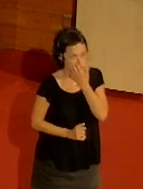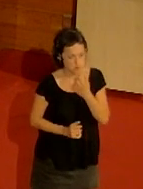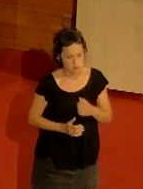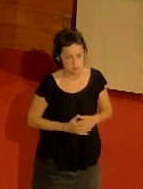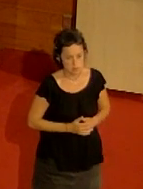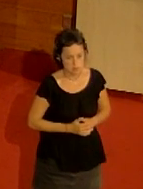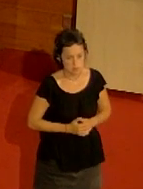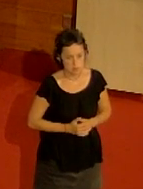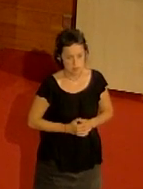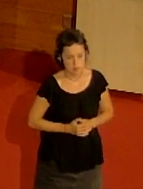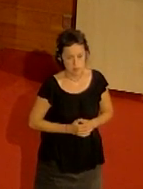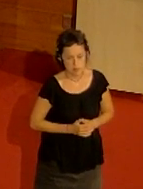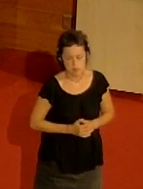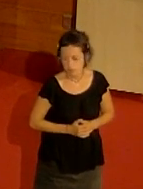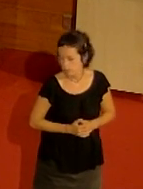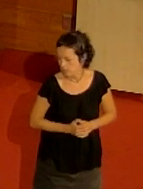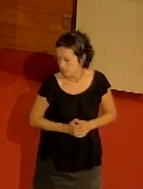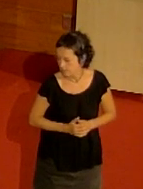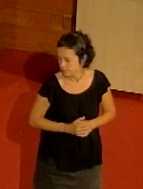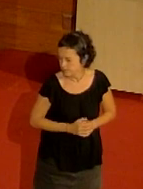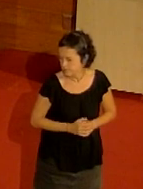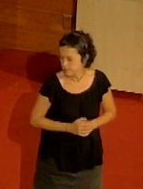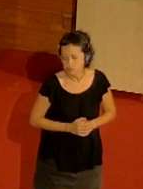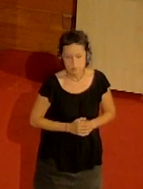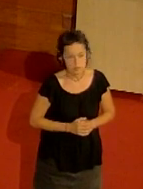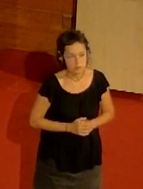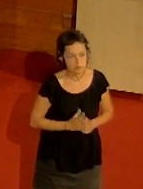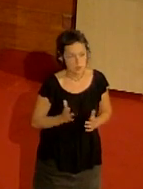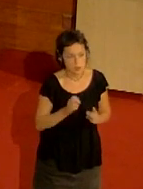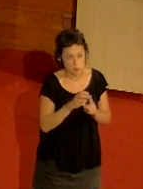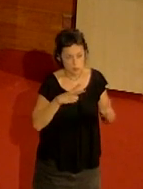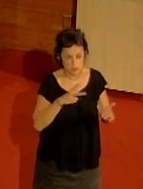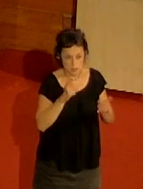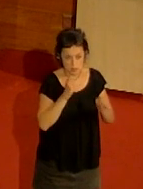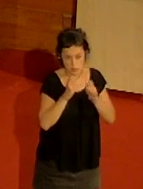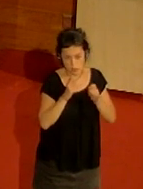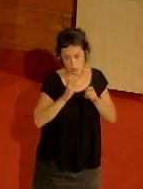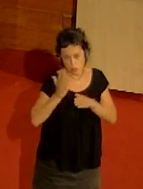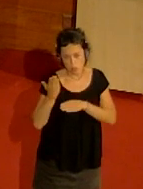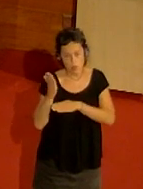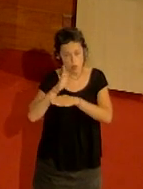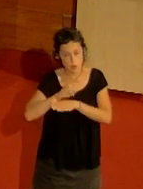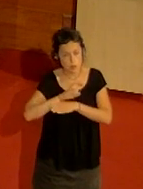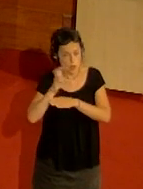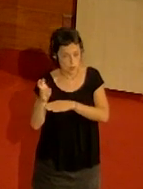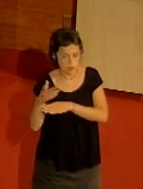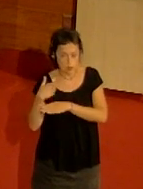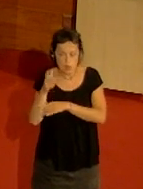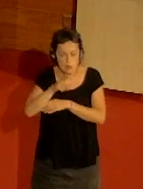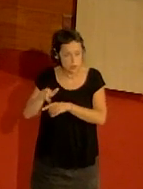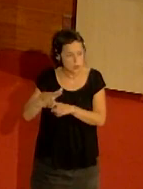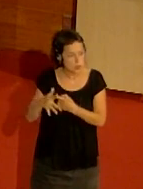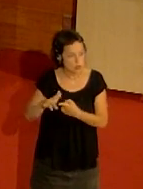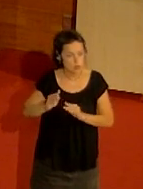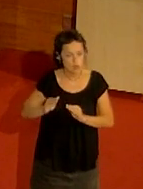otra propuesta, ¿no? Yo creo, sobre todo desde el periodismo, ¿no? Para contar lo que ocurre con estas personas, para que